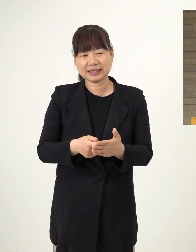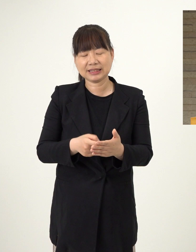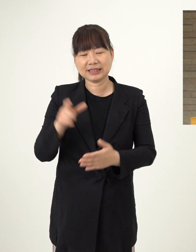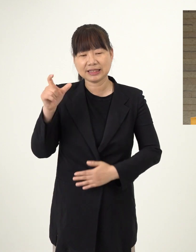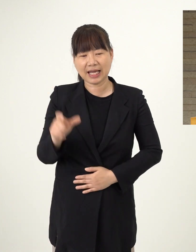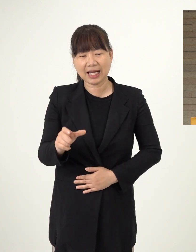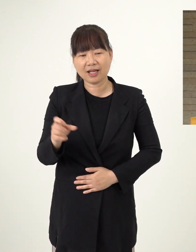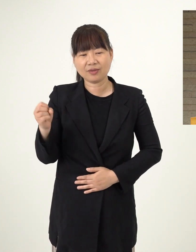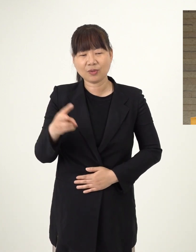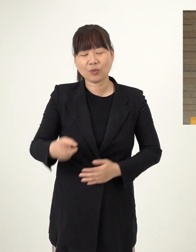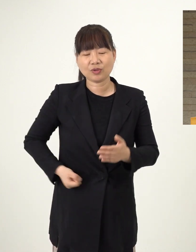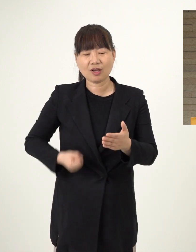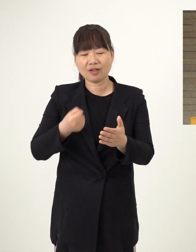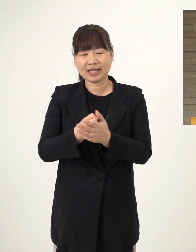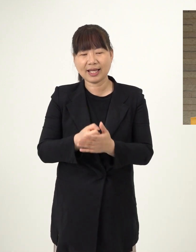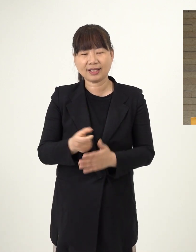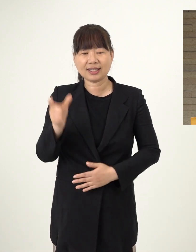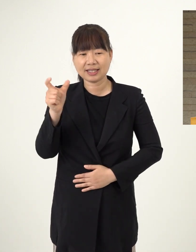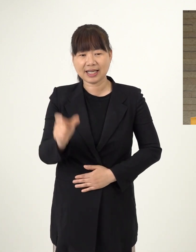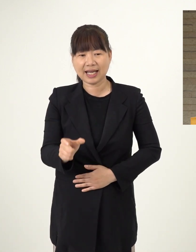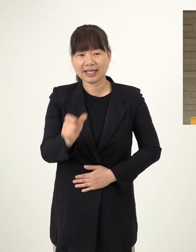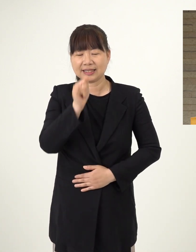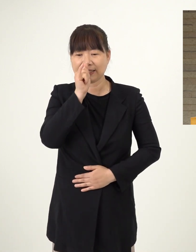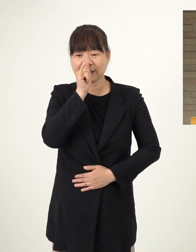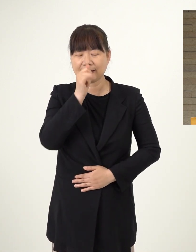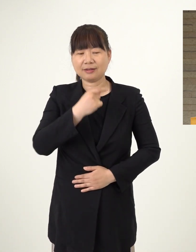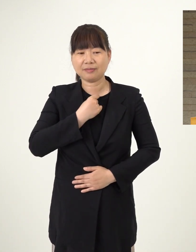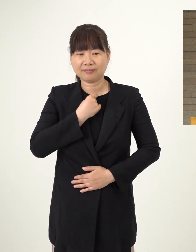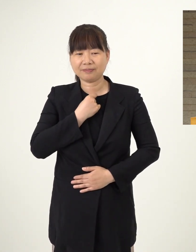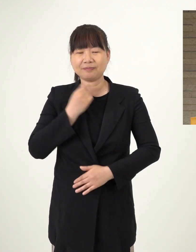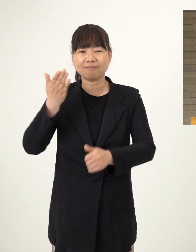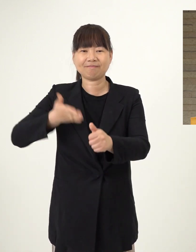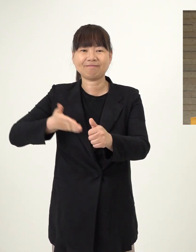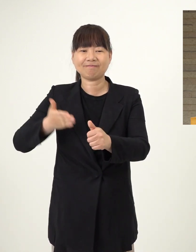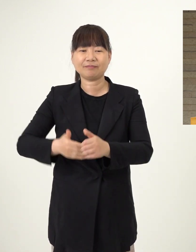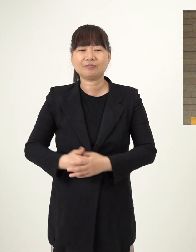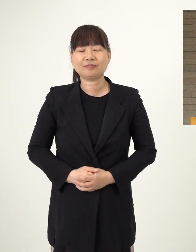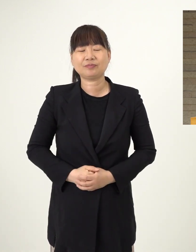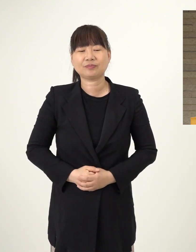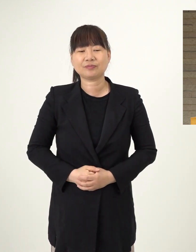있기를 주의 이름으로 축복합니다. 다 일어나십시다.